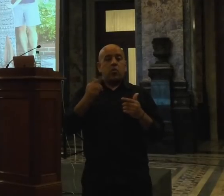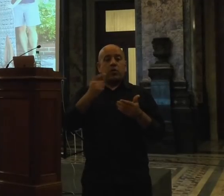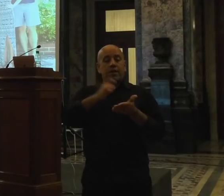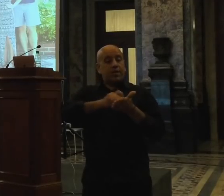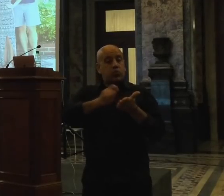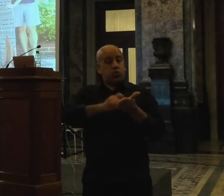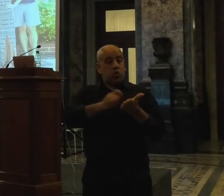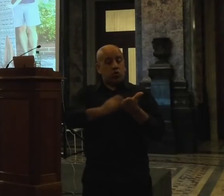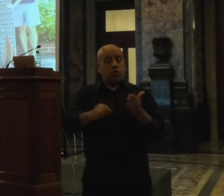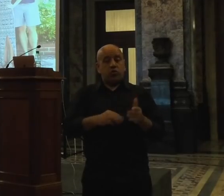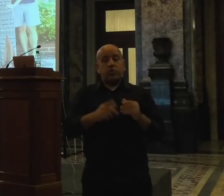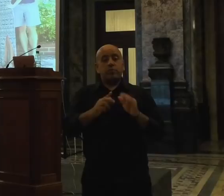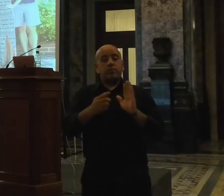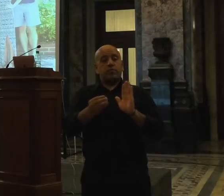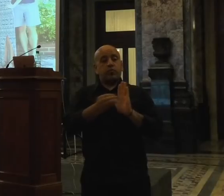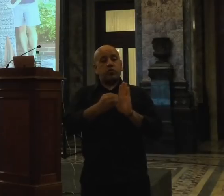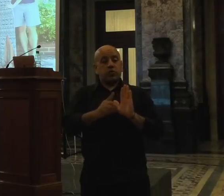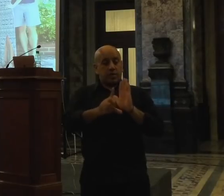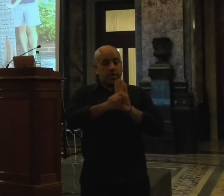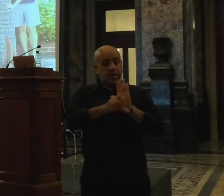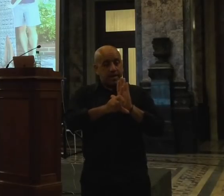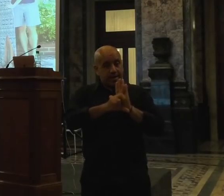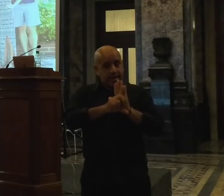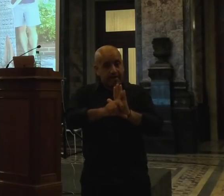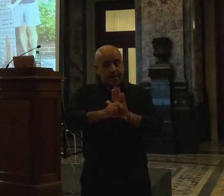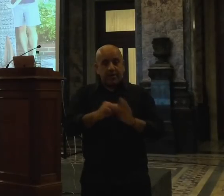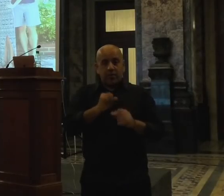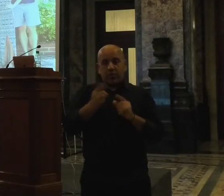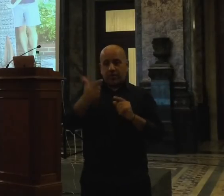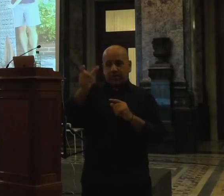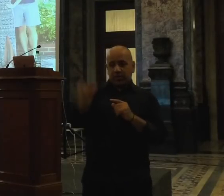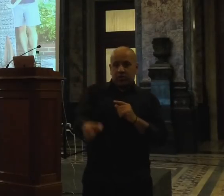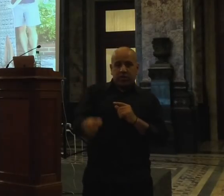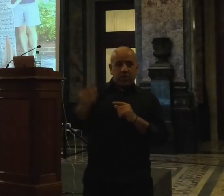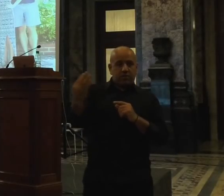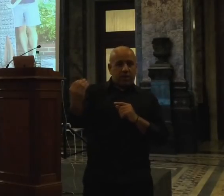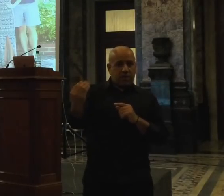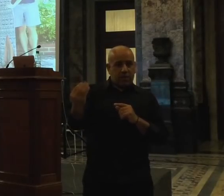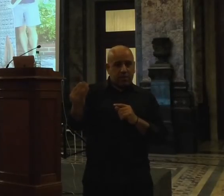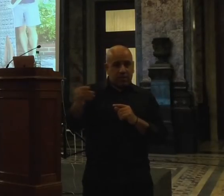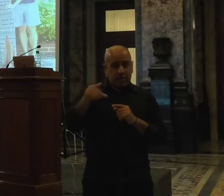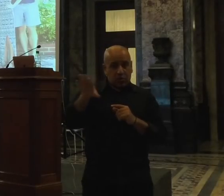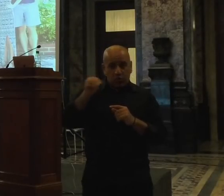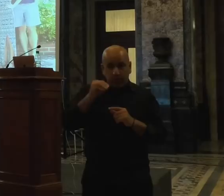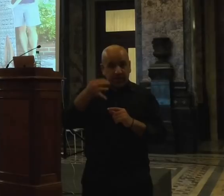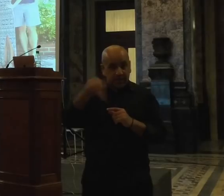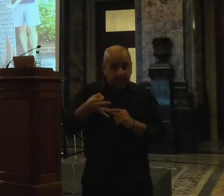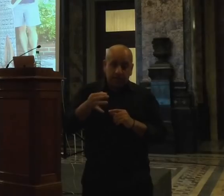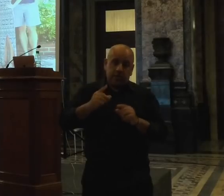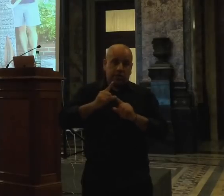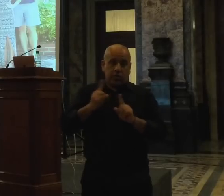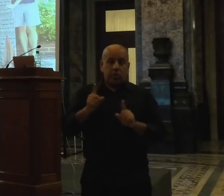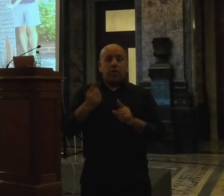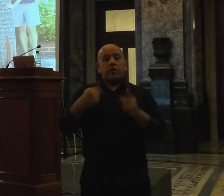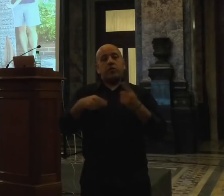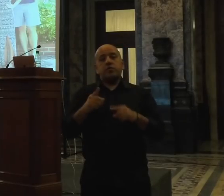otros, diciéndole a las leyes que no pueden tomar este testimonio de la forma que se toma. O sea, yo creo que hay muchas cosas